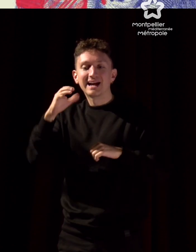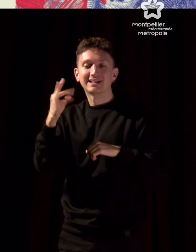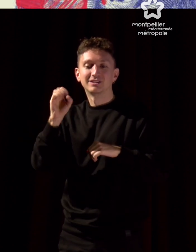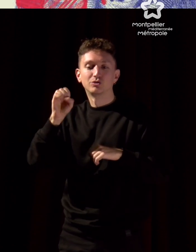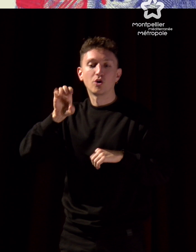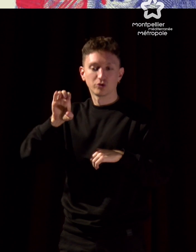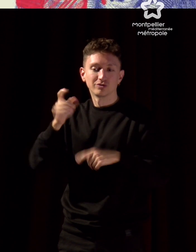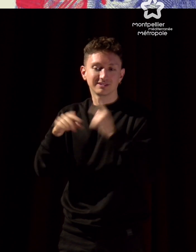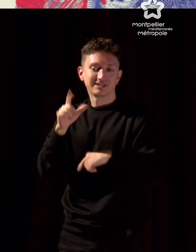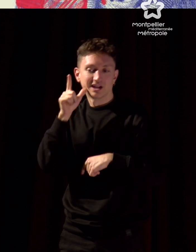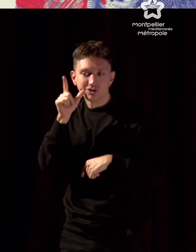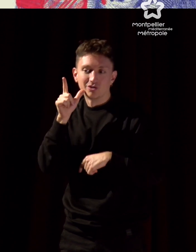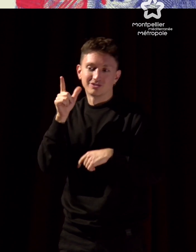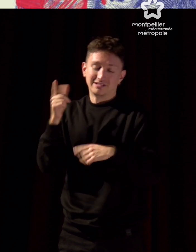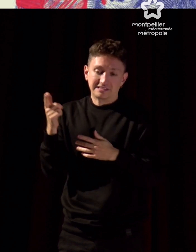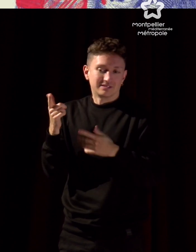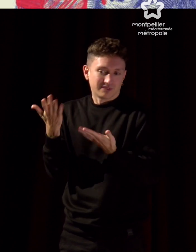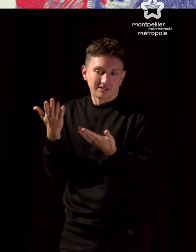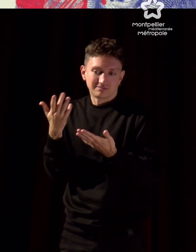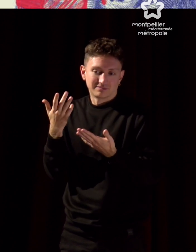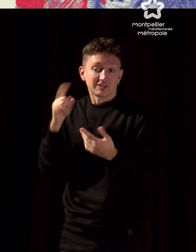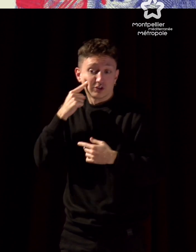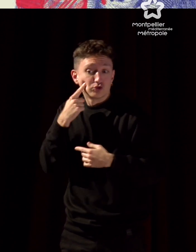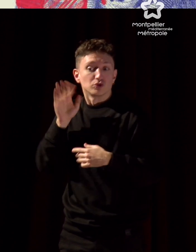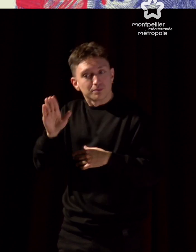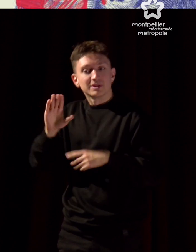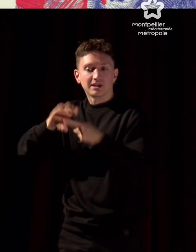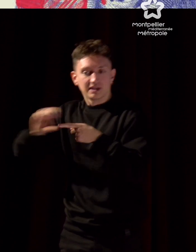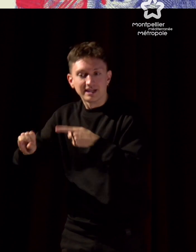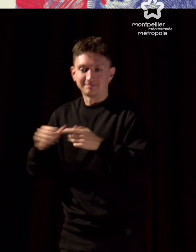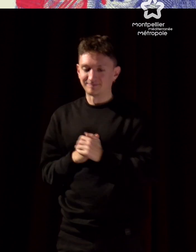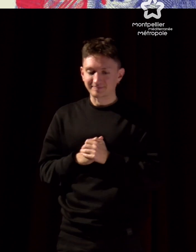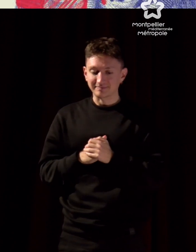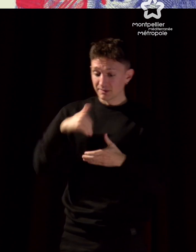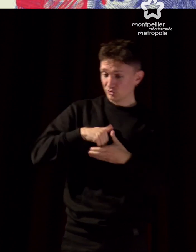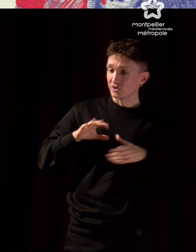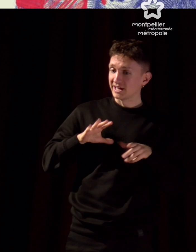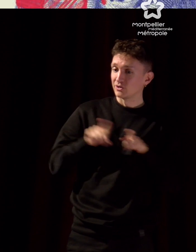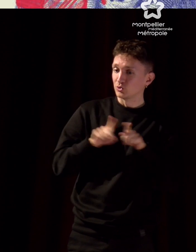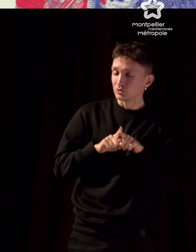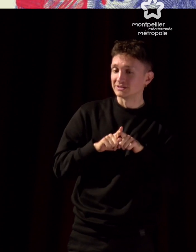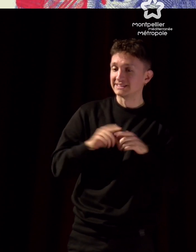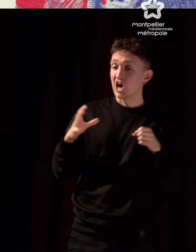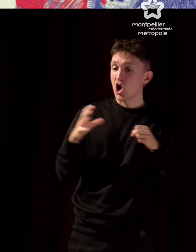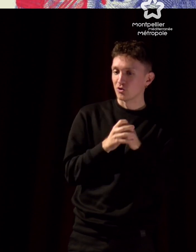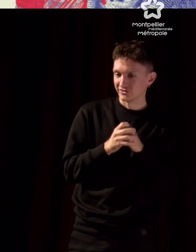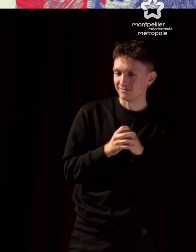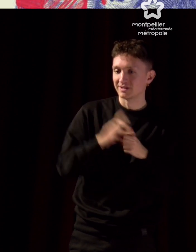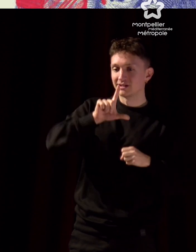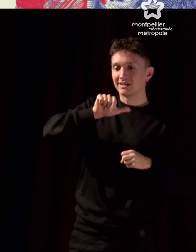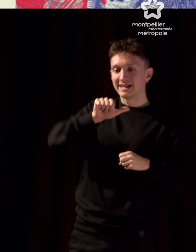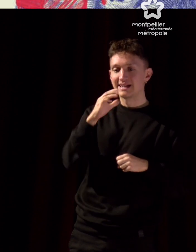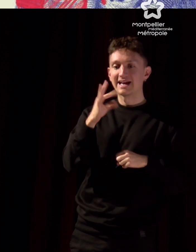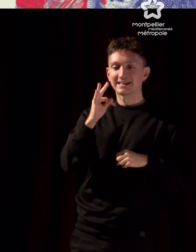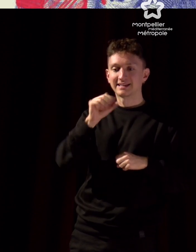les enzymes sont en ase, qui pour faire 2 sucres, le glucose et le galactose, qui sont plus petits et qu'on peut assimiler dans le sang. Donc